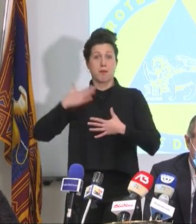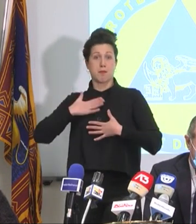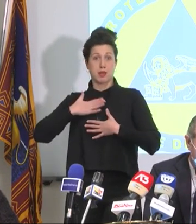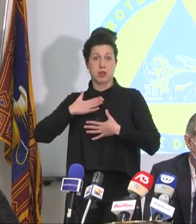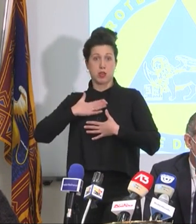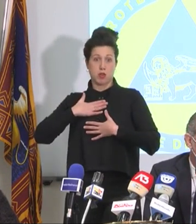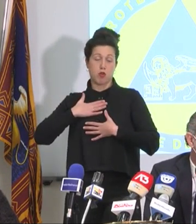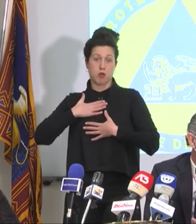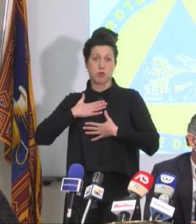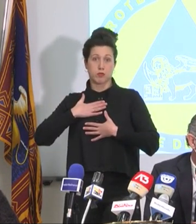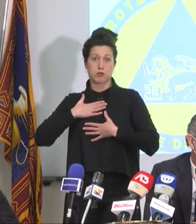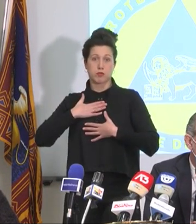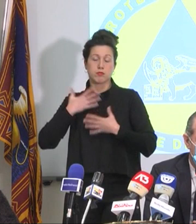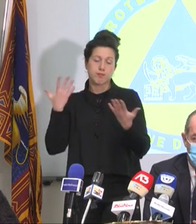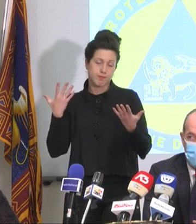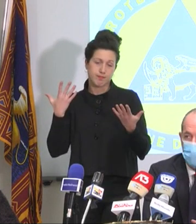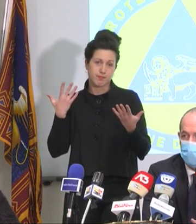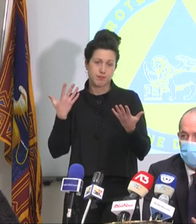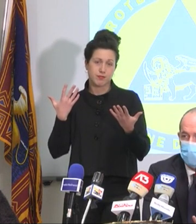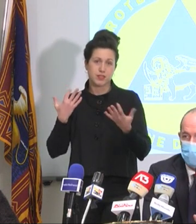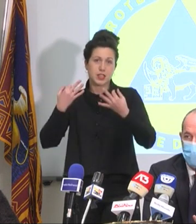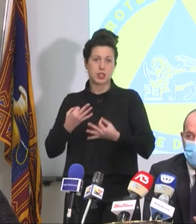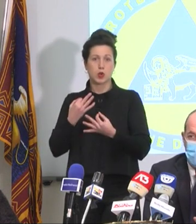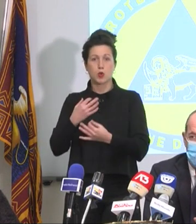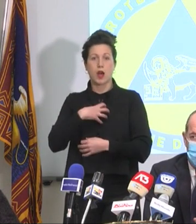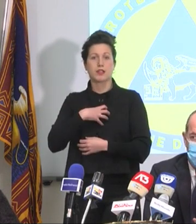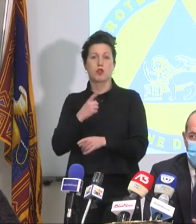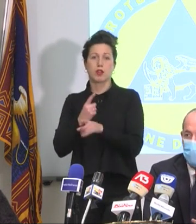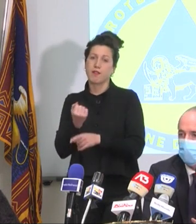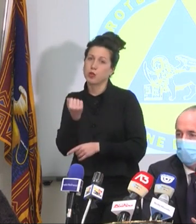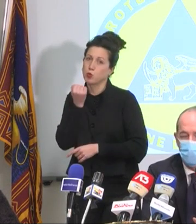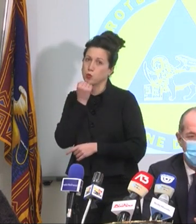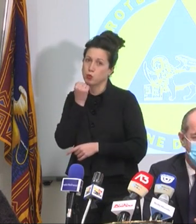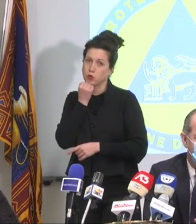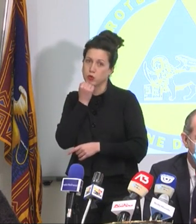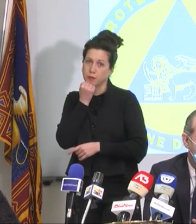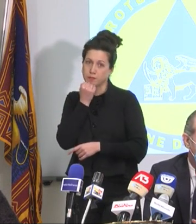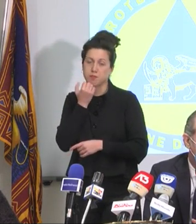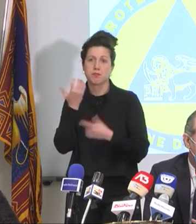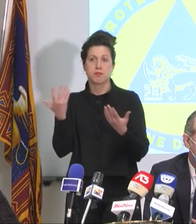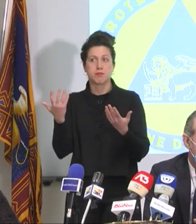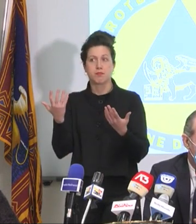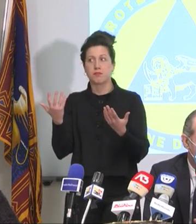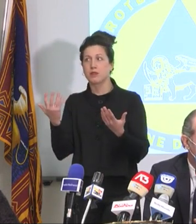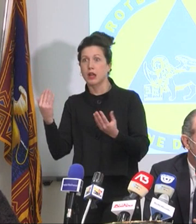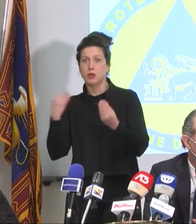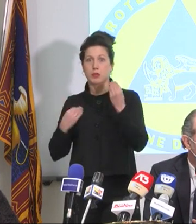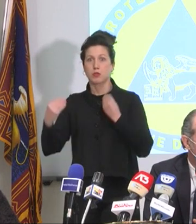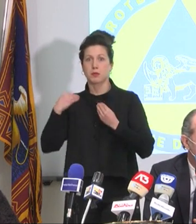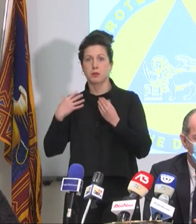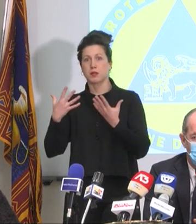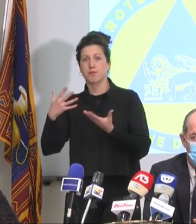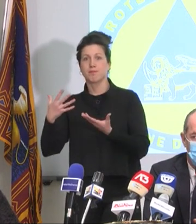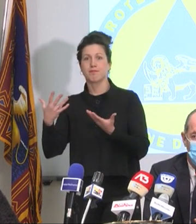siano doverose le scuse dopo di che prendo atto di tutte queste richieste non